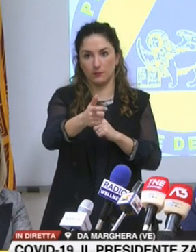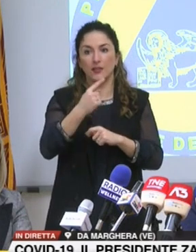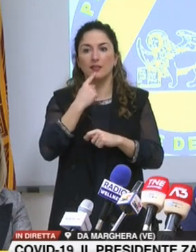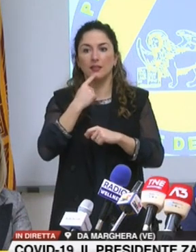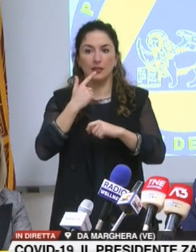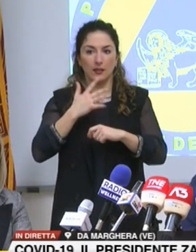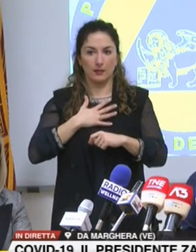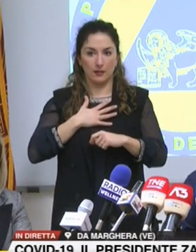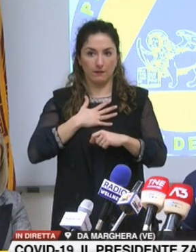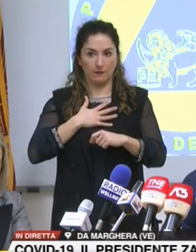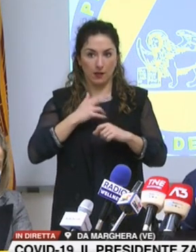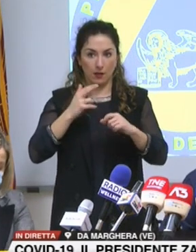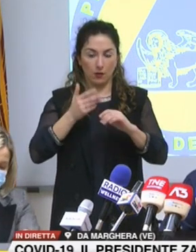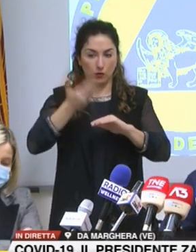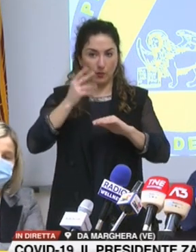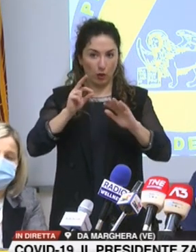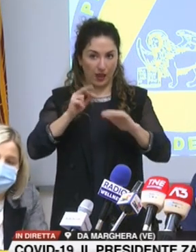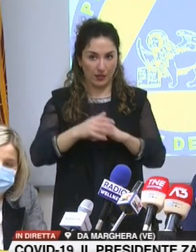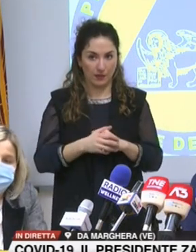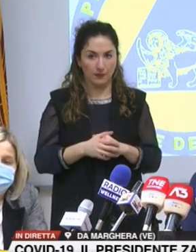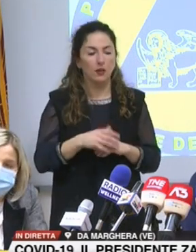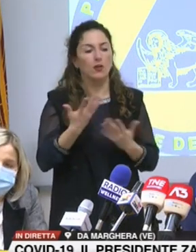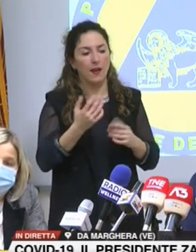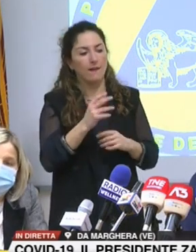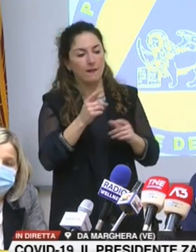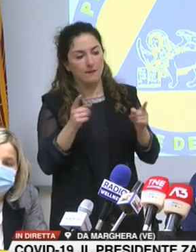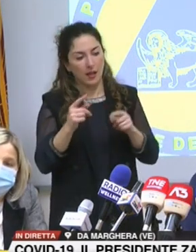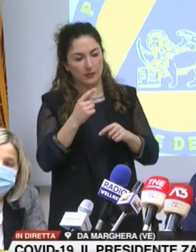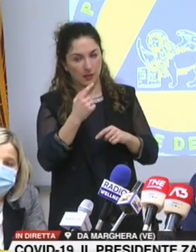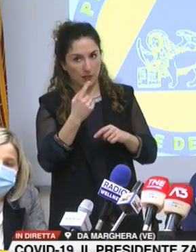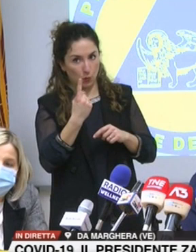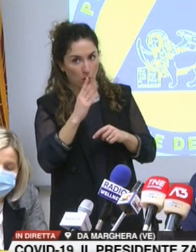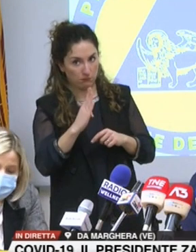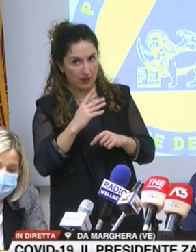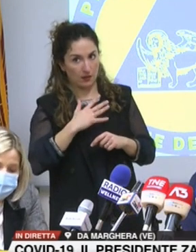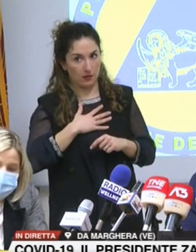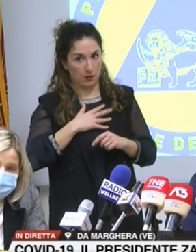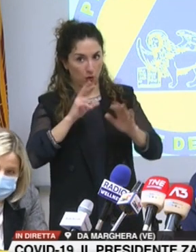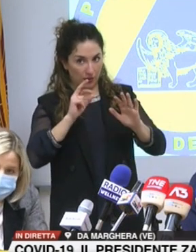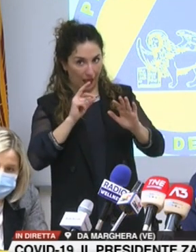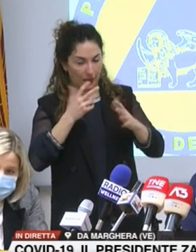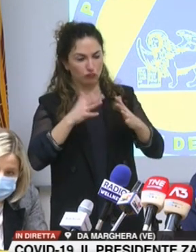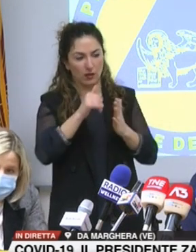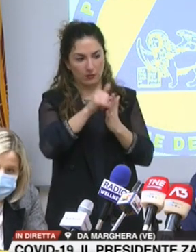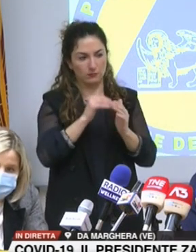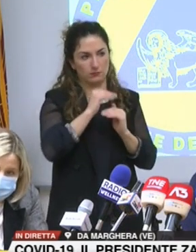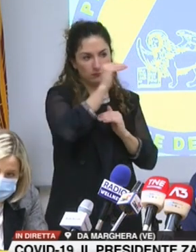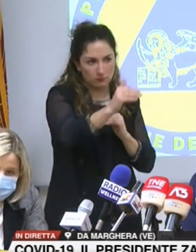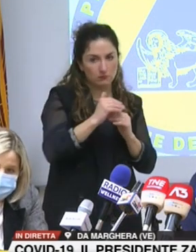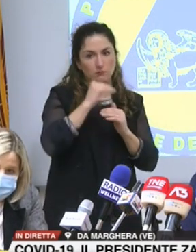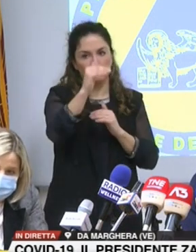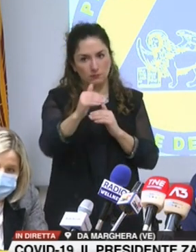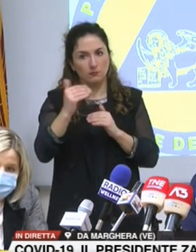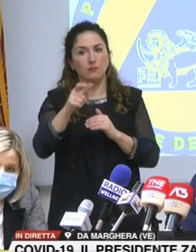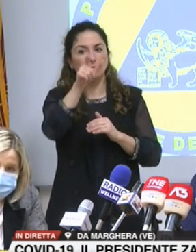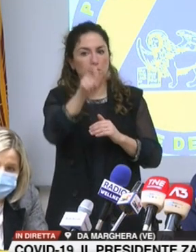ottantenni. Allora, fase 1B, cioè ultra ottantenni. Le USL stanno mandando le letterine. Sì. Caro signore di